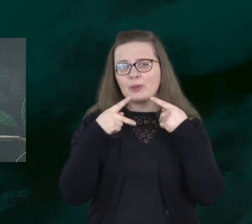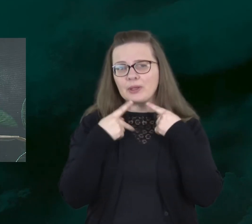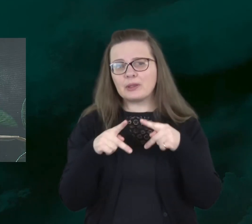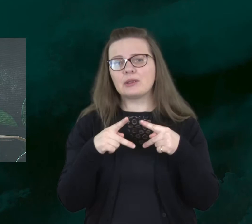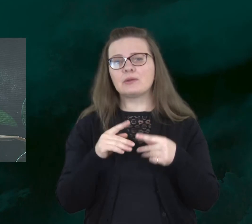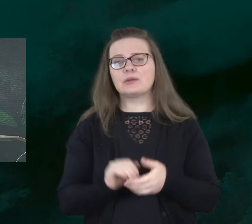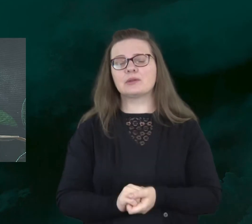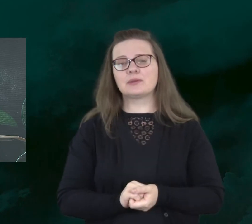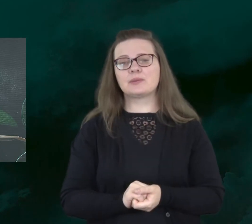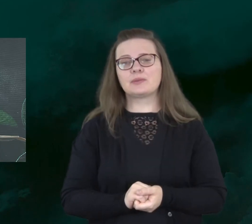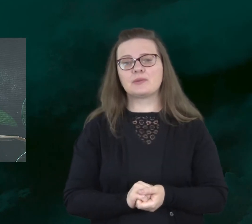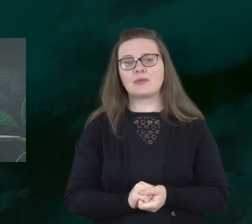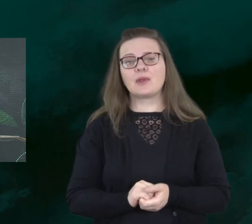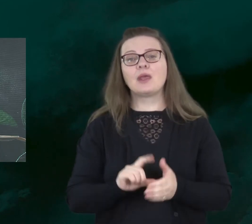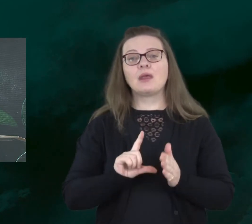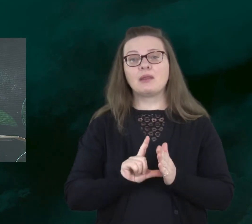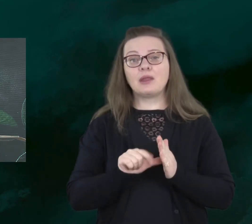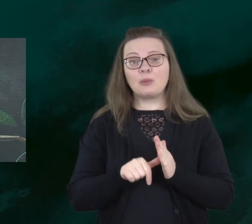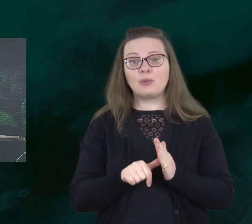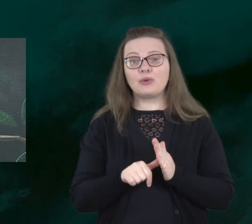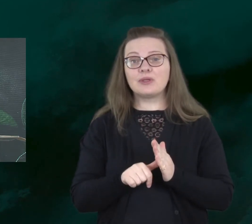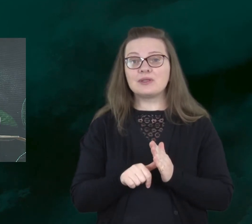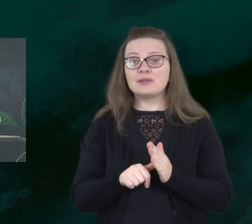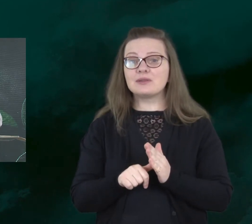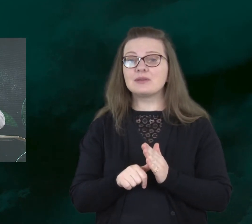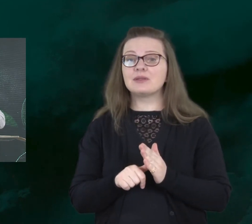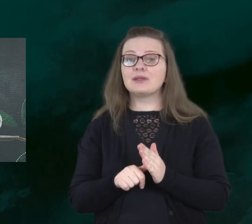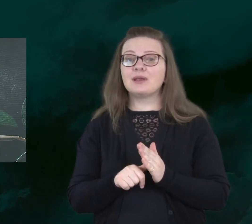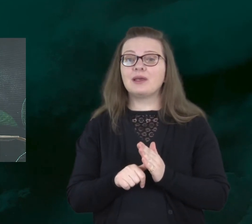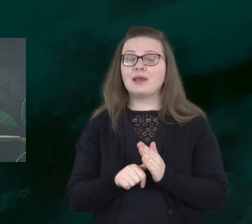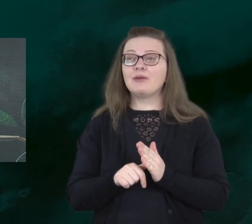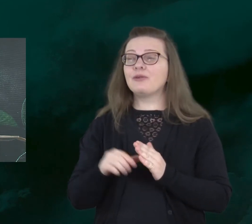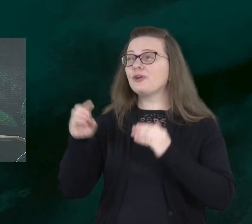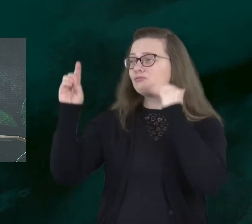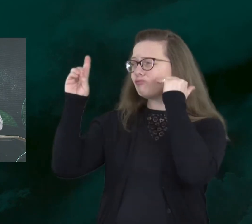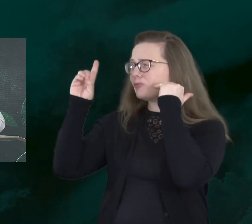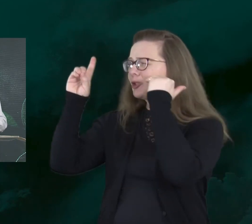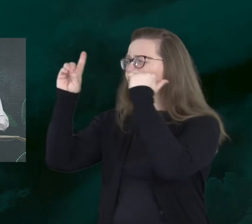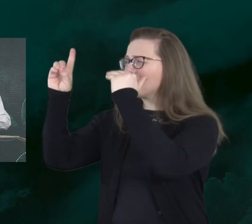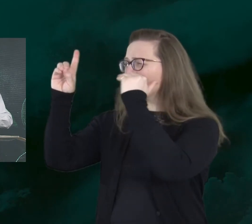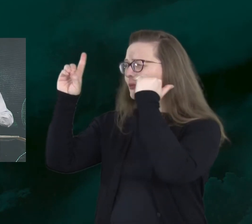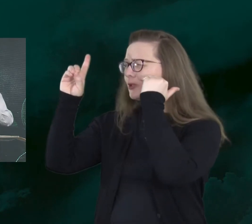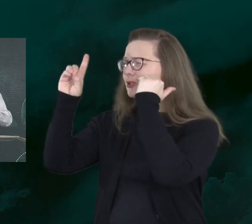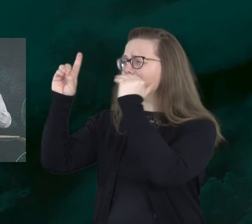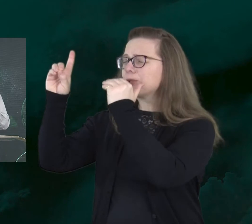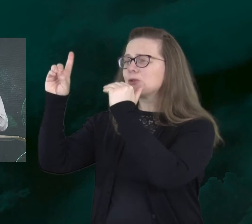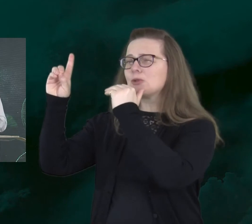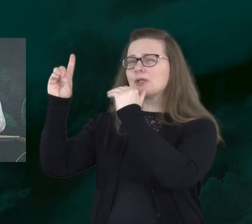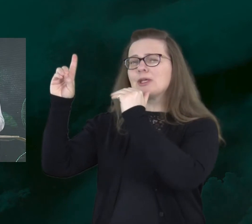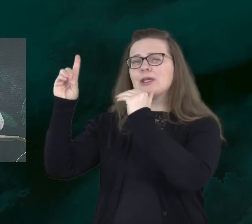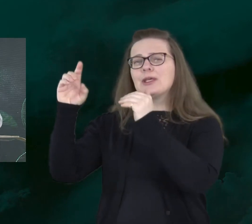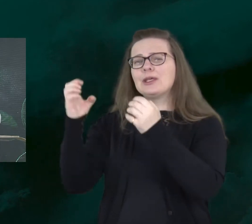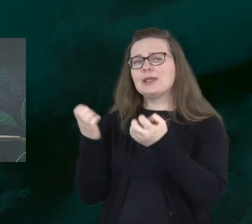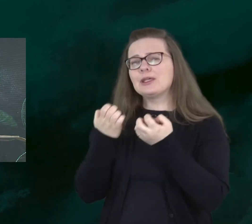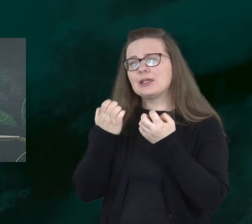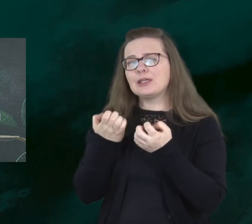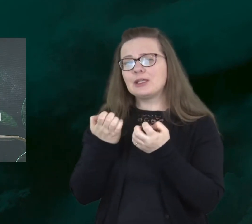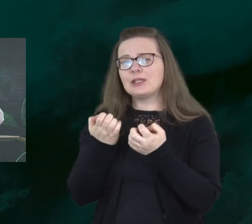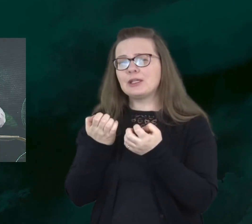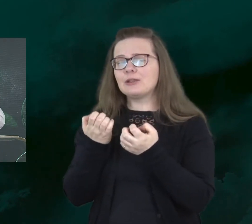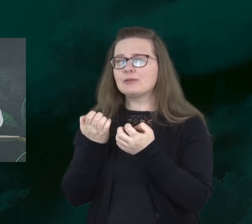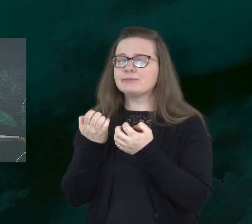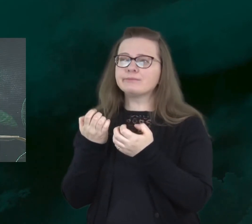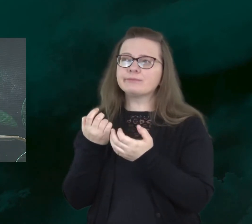foram atrás dessa promessa, e o Senhor foi honrando a eles descobriram um caminho